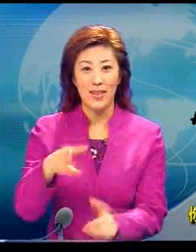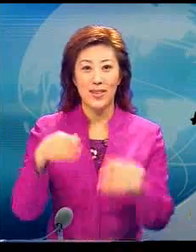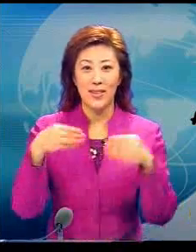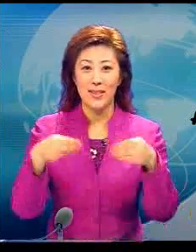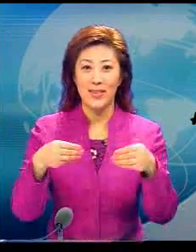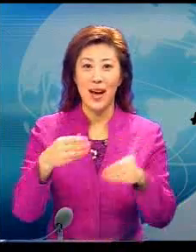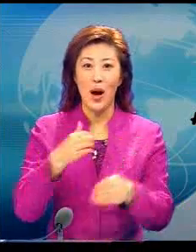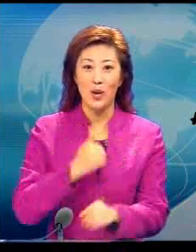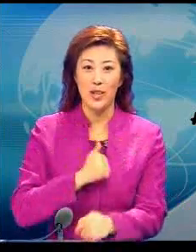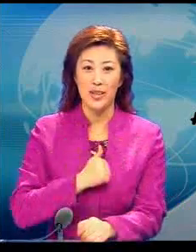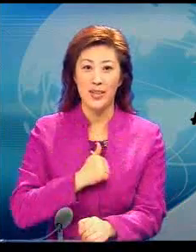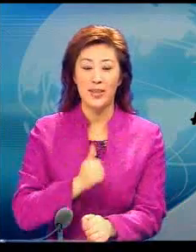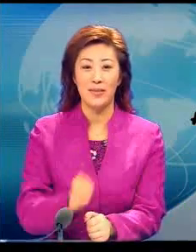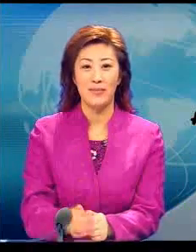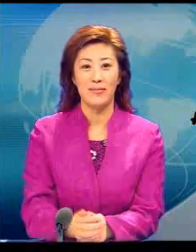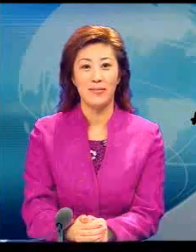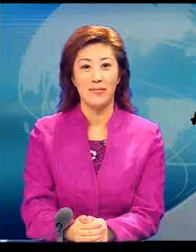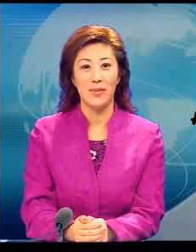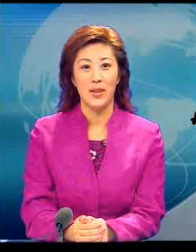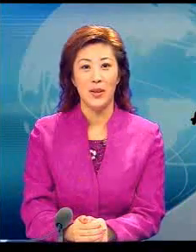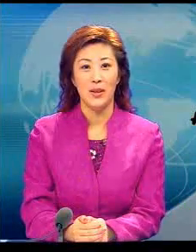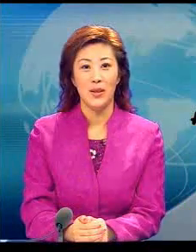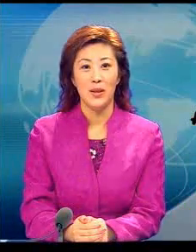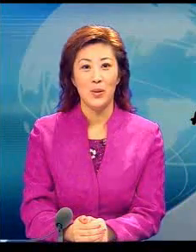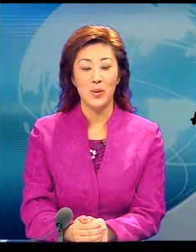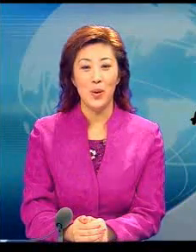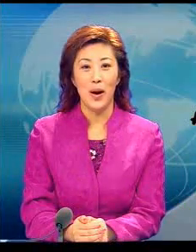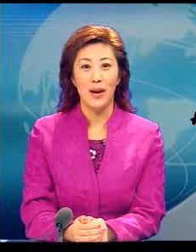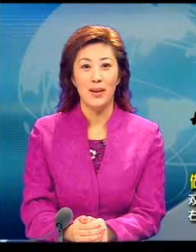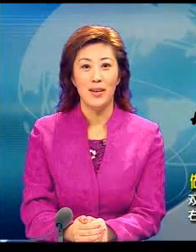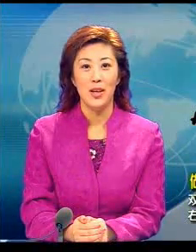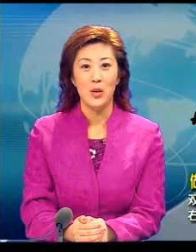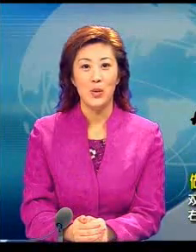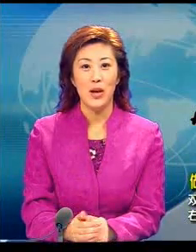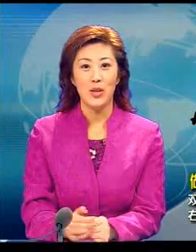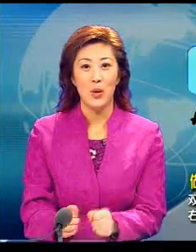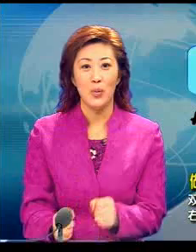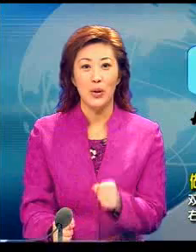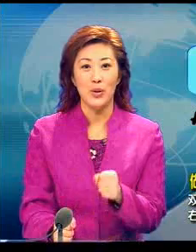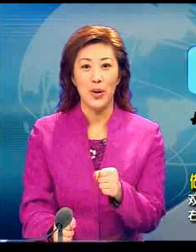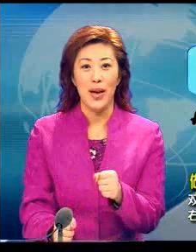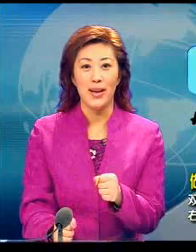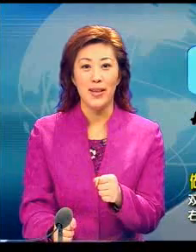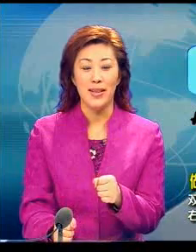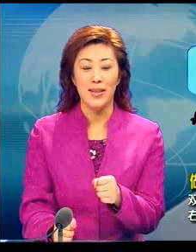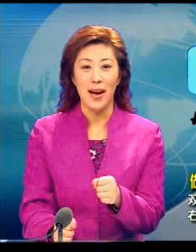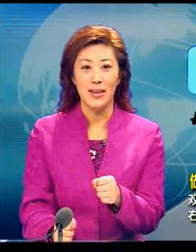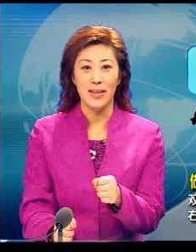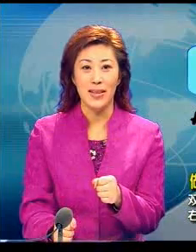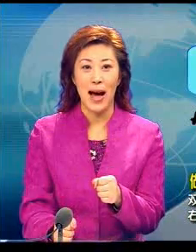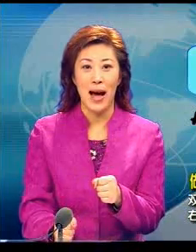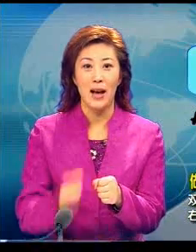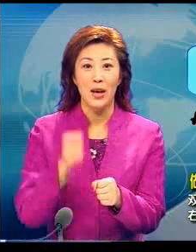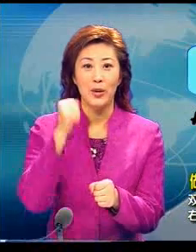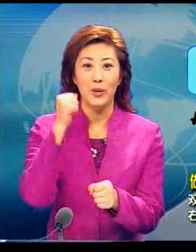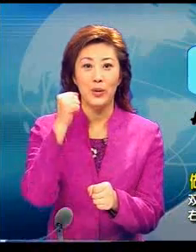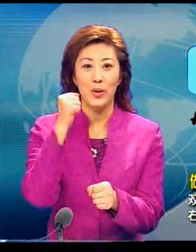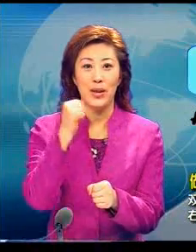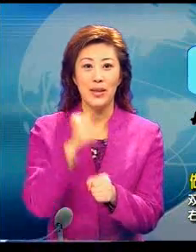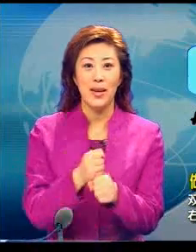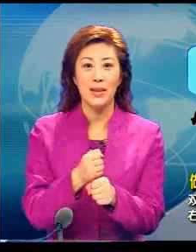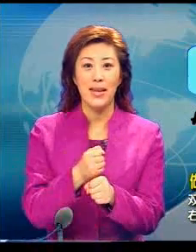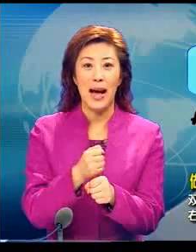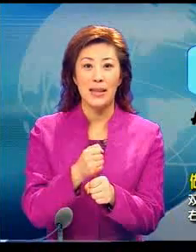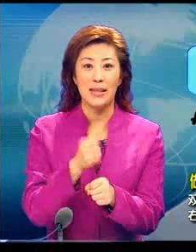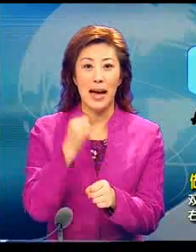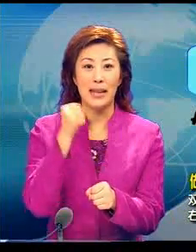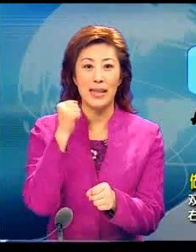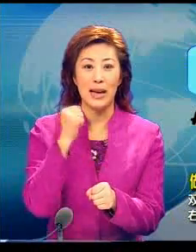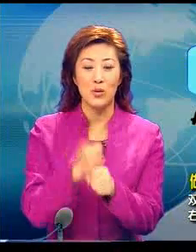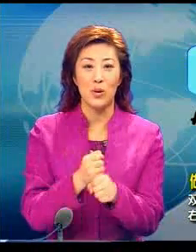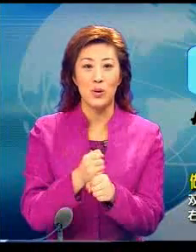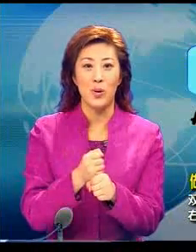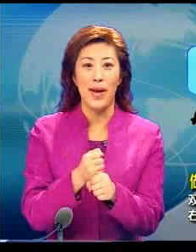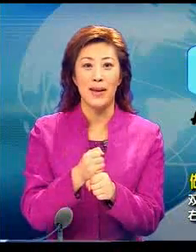是教师。 做，双手握拳，一上一下，右拳向下，一下左拳。